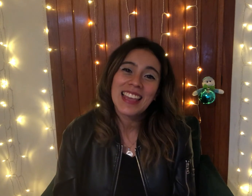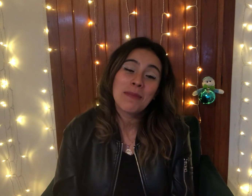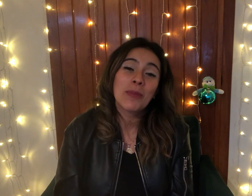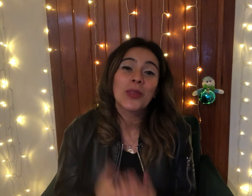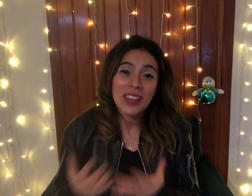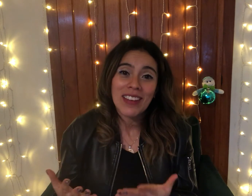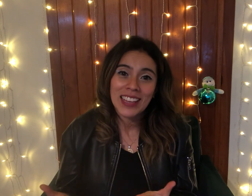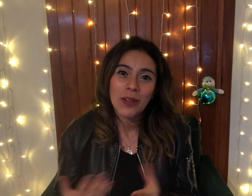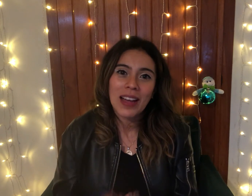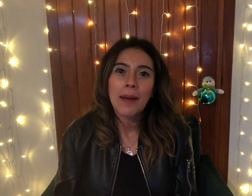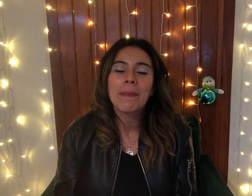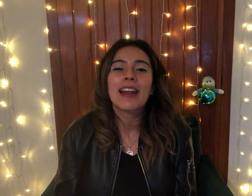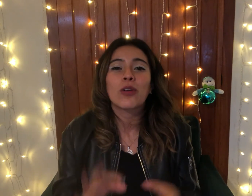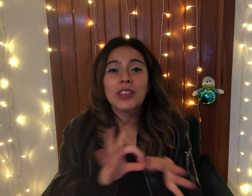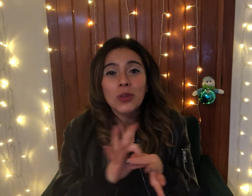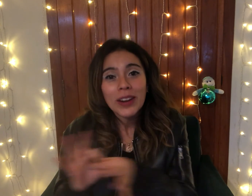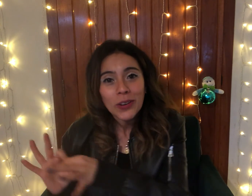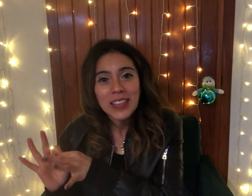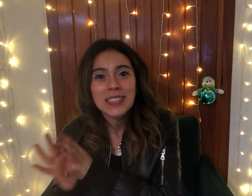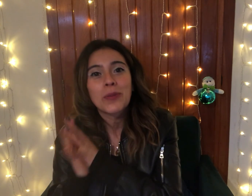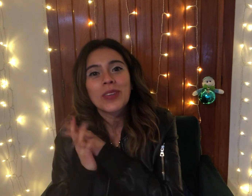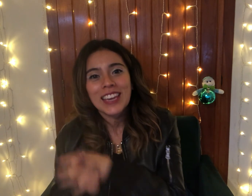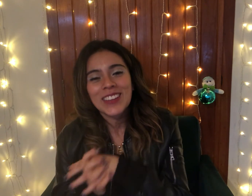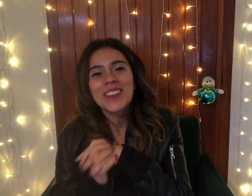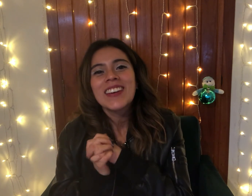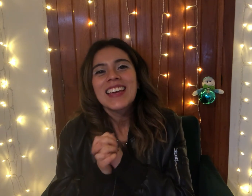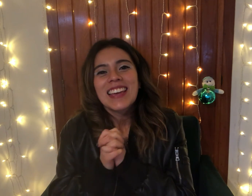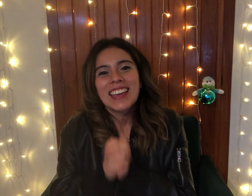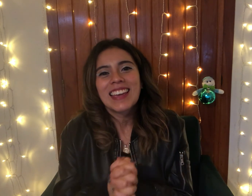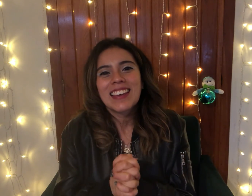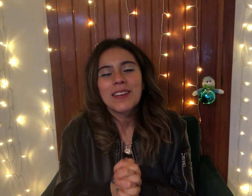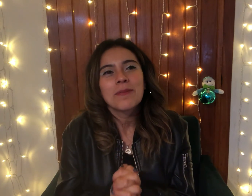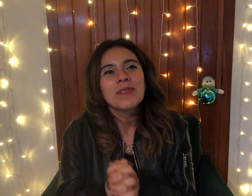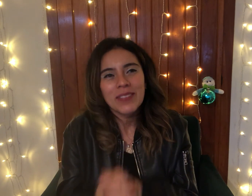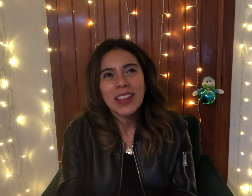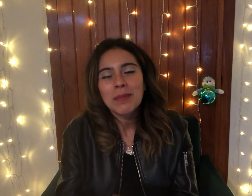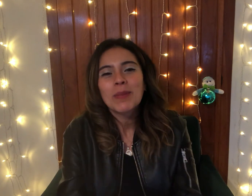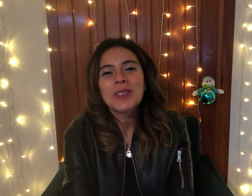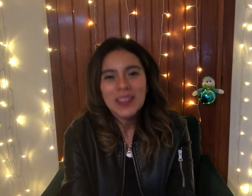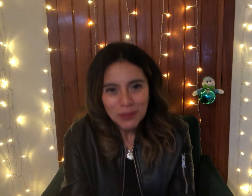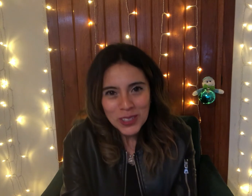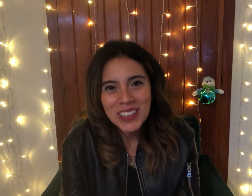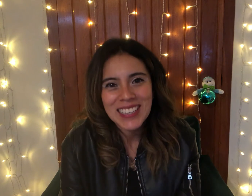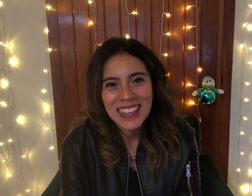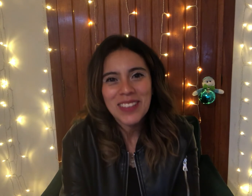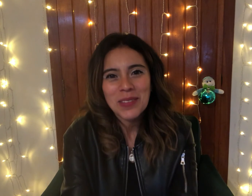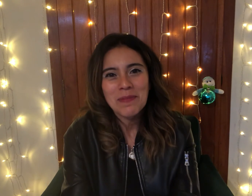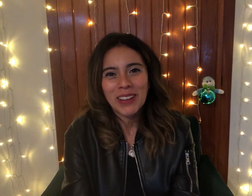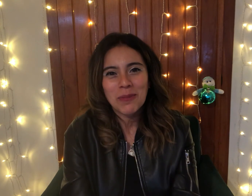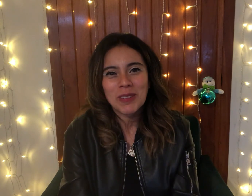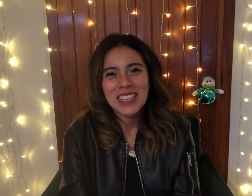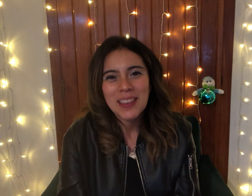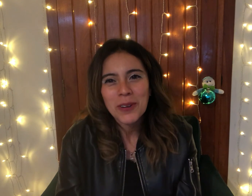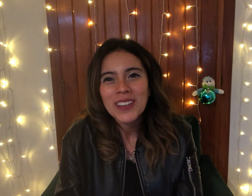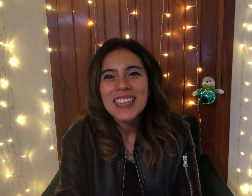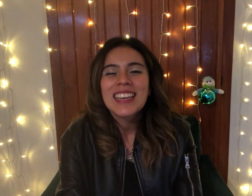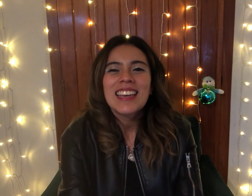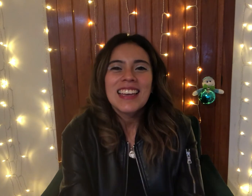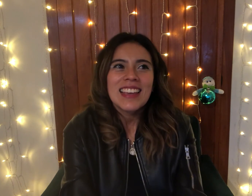me motiva el que lo hagan para continuar con este proyecto, que de verdad me emociona mucho que esté teniendo un impacto positivo.